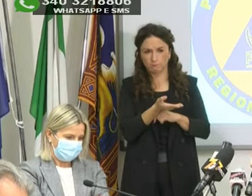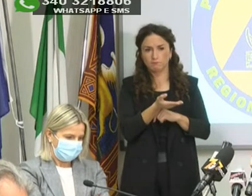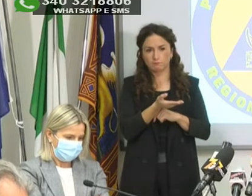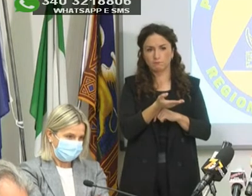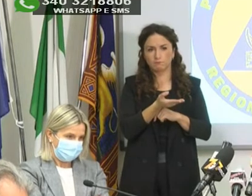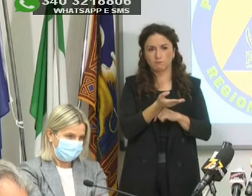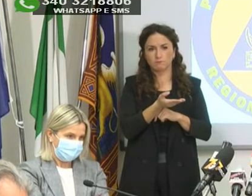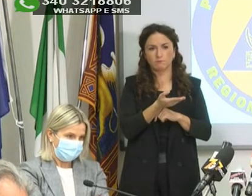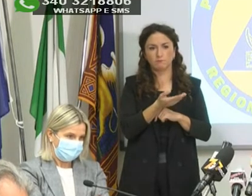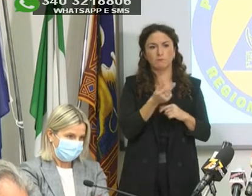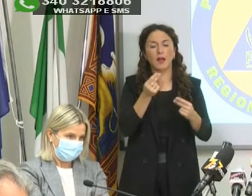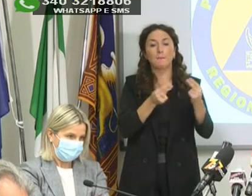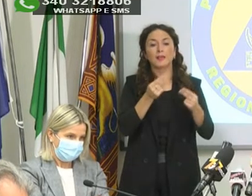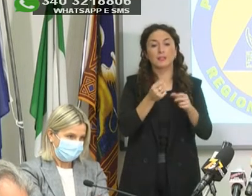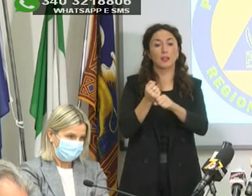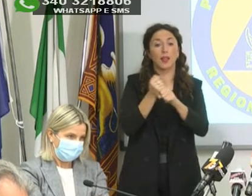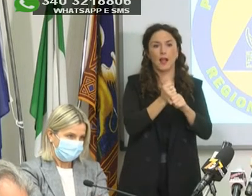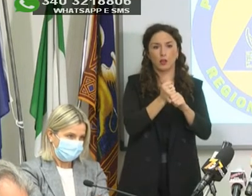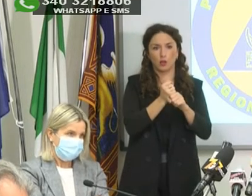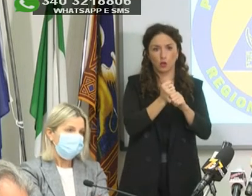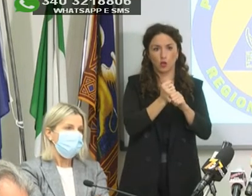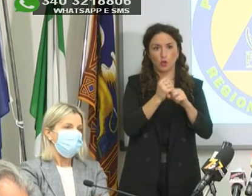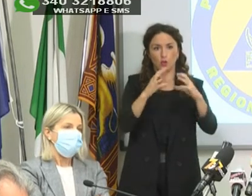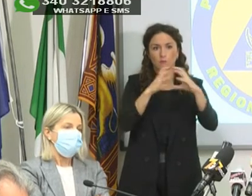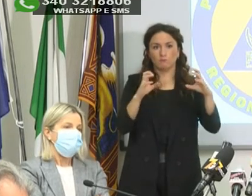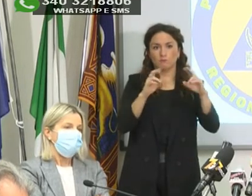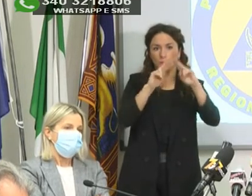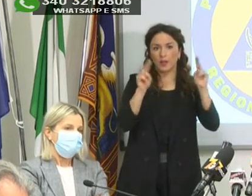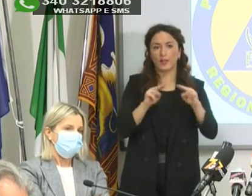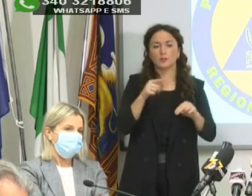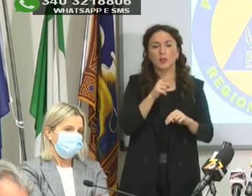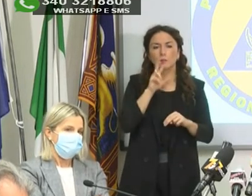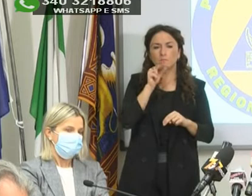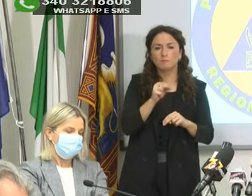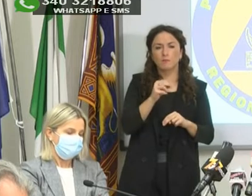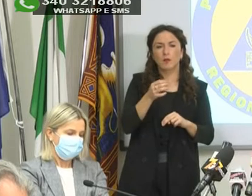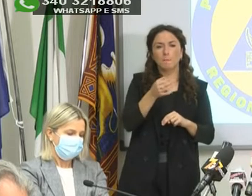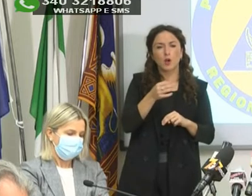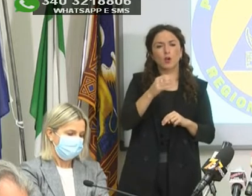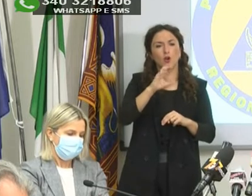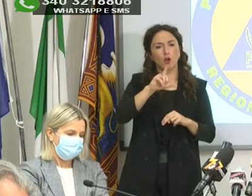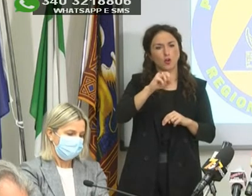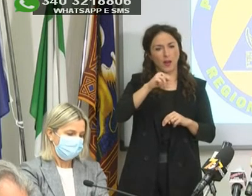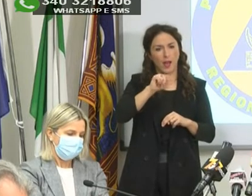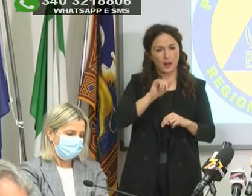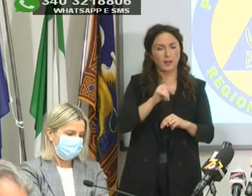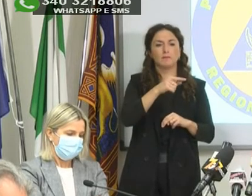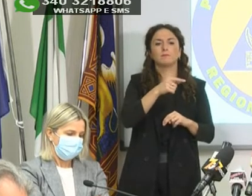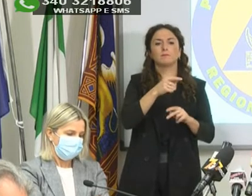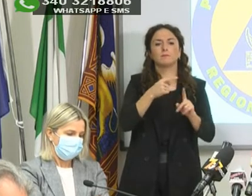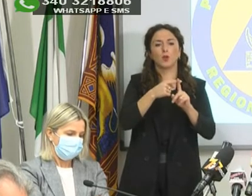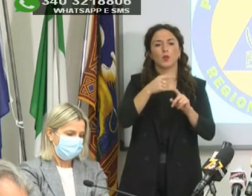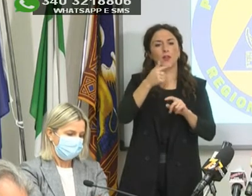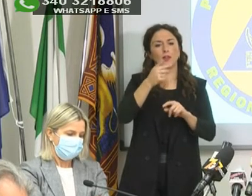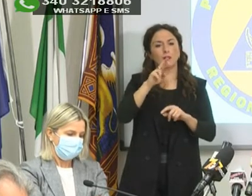del senior, dell'amministratore delegato di questa multinazionale, che parlava di monoclonali, di Trump, delle evoluzioni,